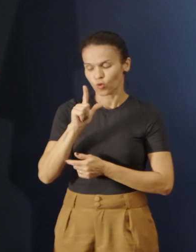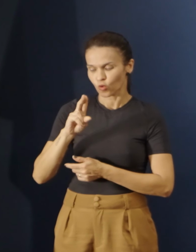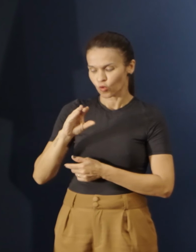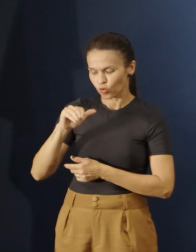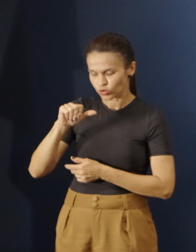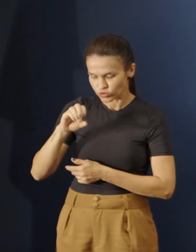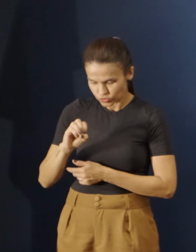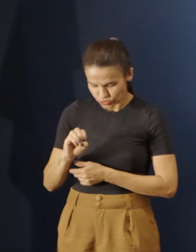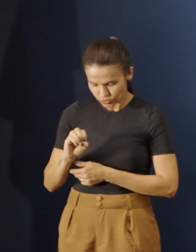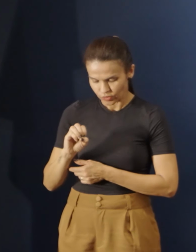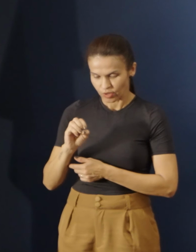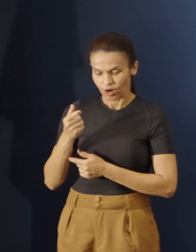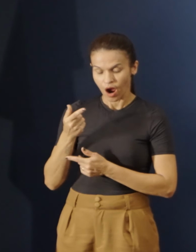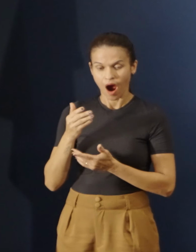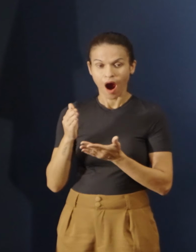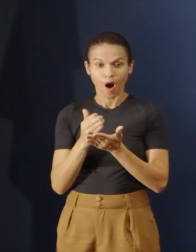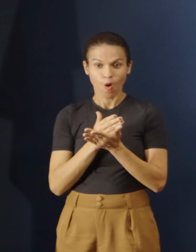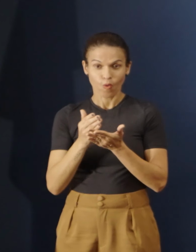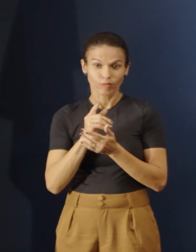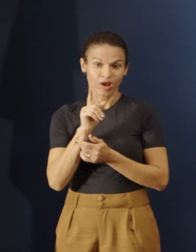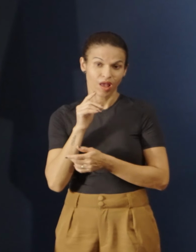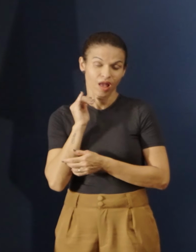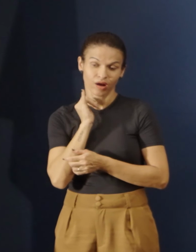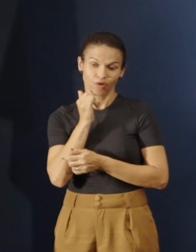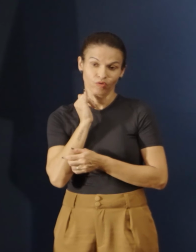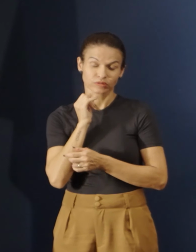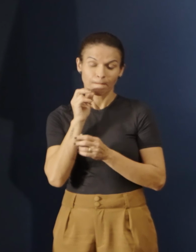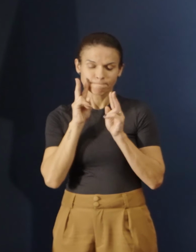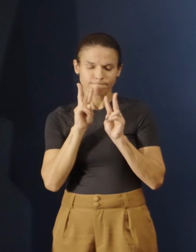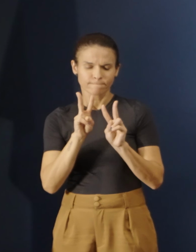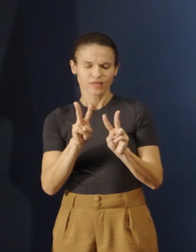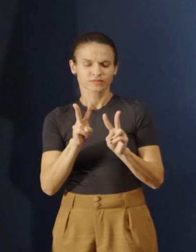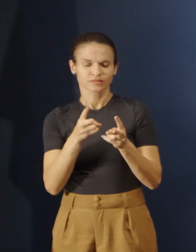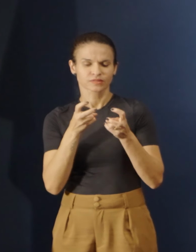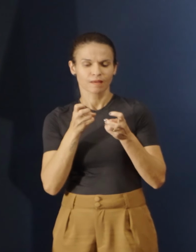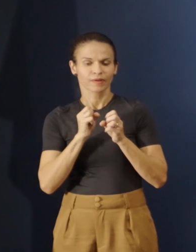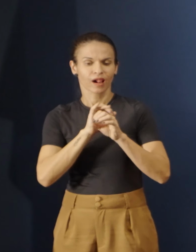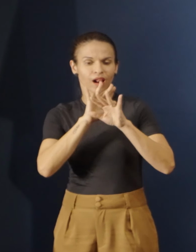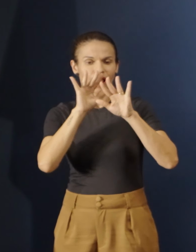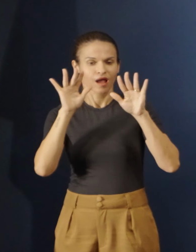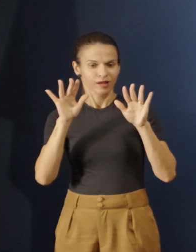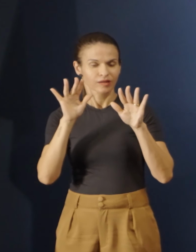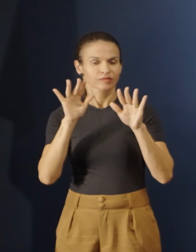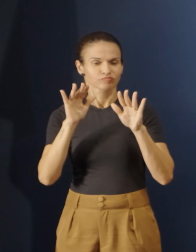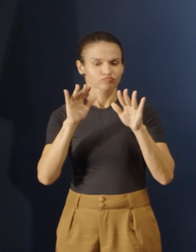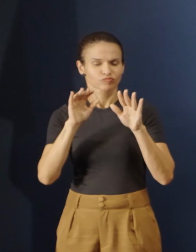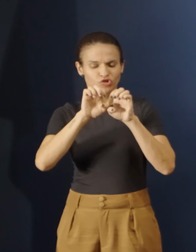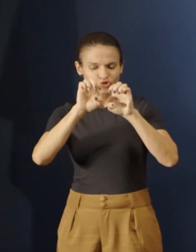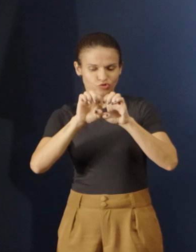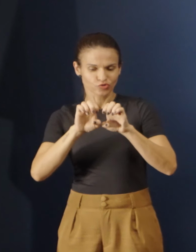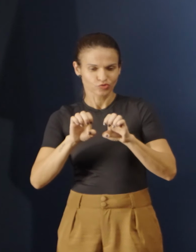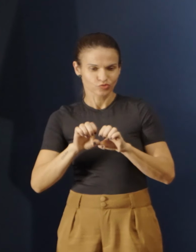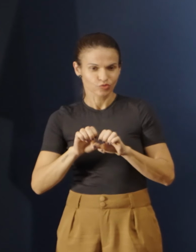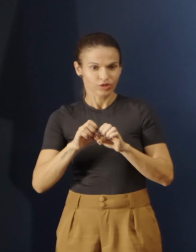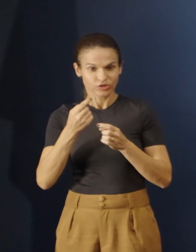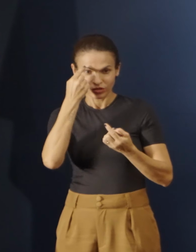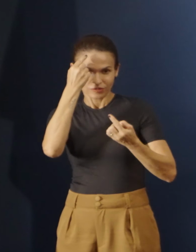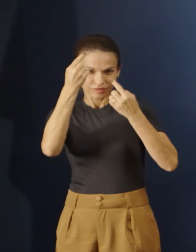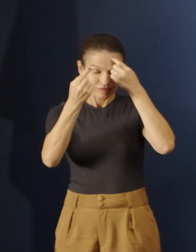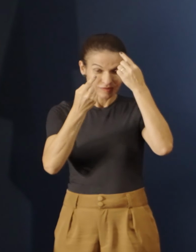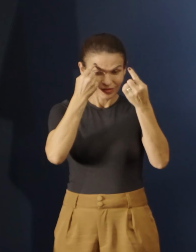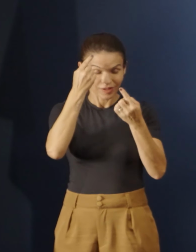Cardoso, algumas são contos. Você vê claramente uma estrutura de ficção. E que eu acho interessante, por quê? Porque